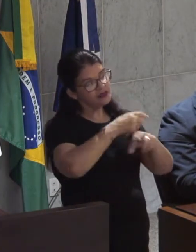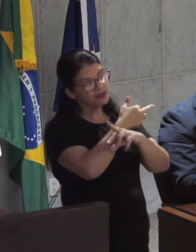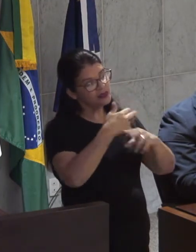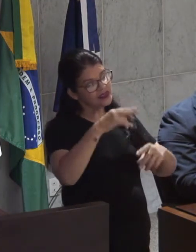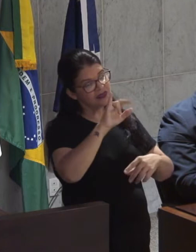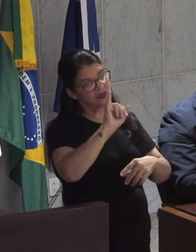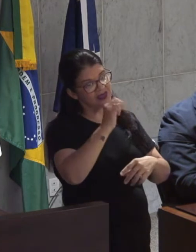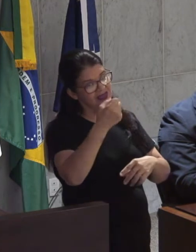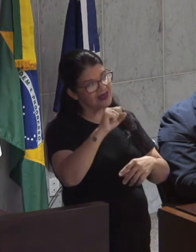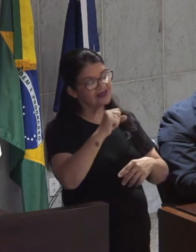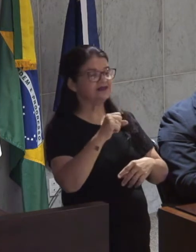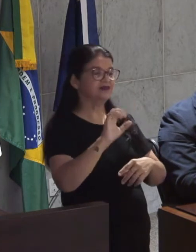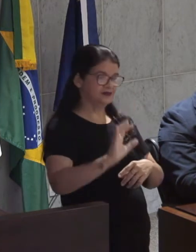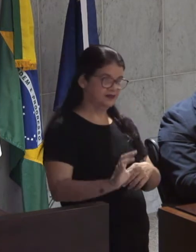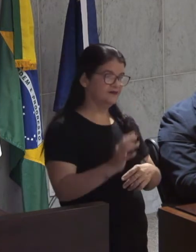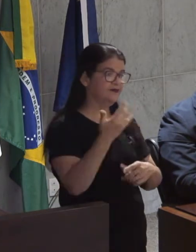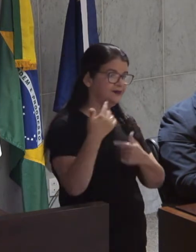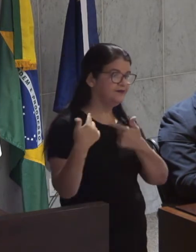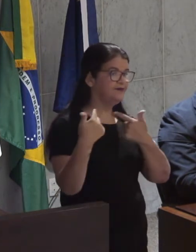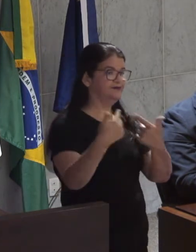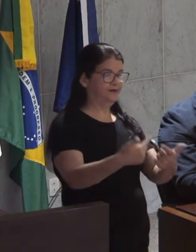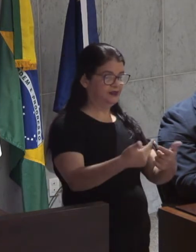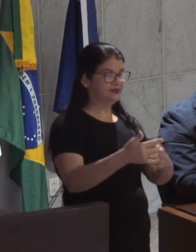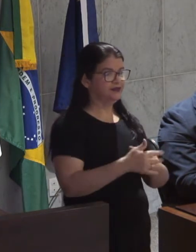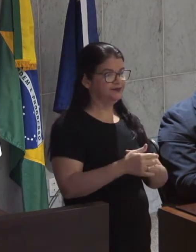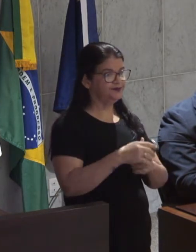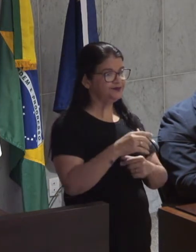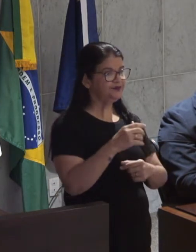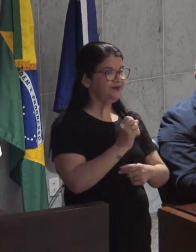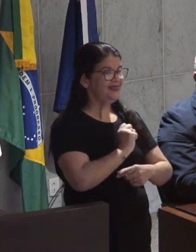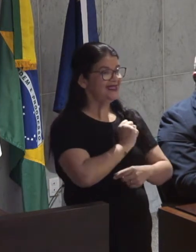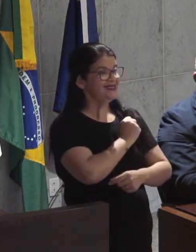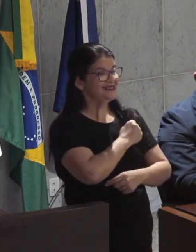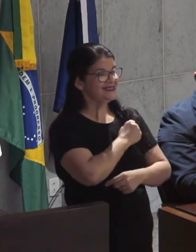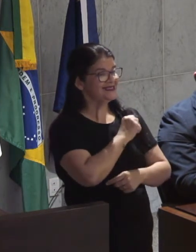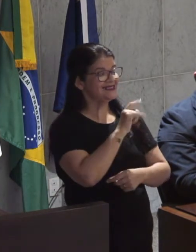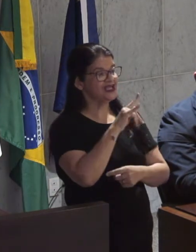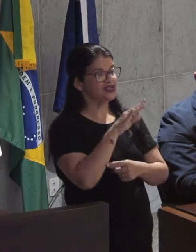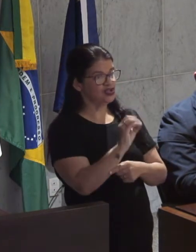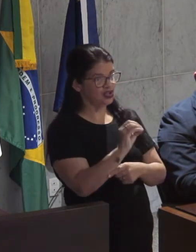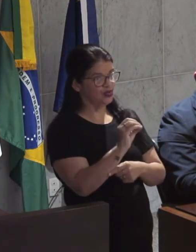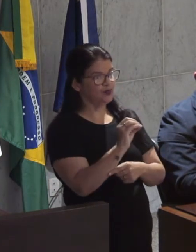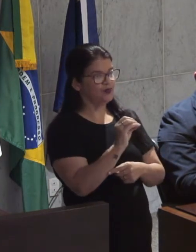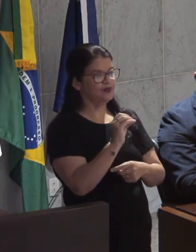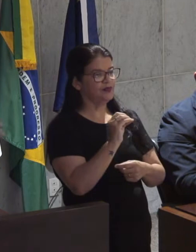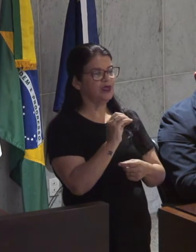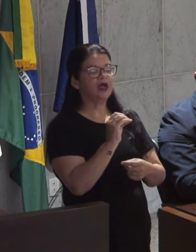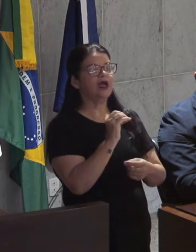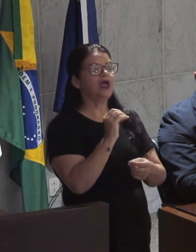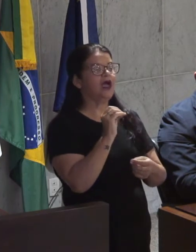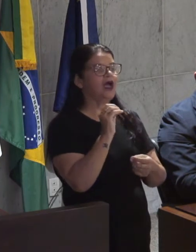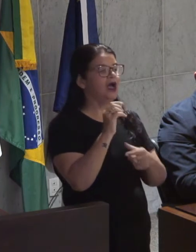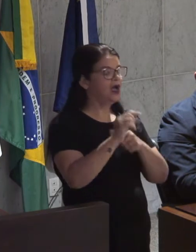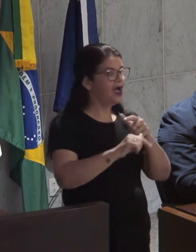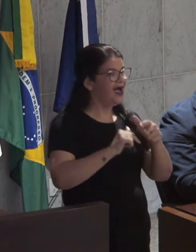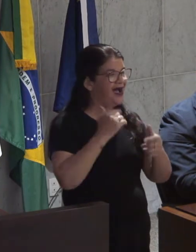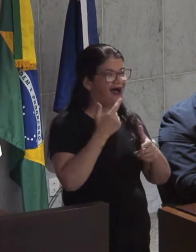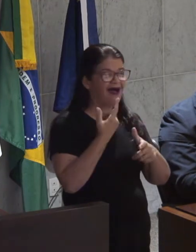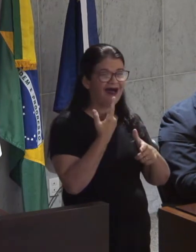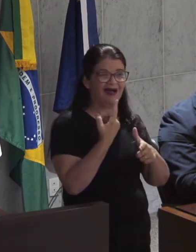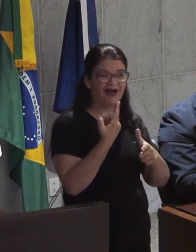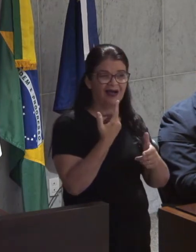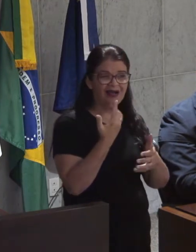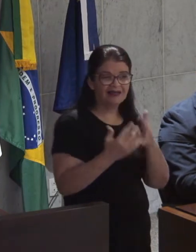vem passando. É sargento, impedindo até, às vezes, alguns de fazer o nosso movimento.